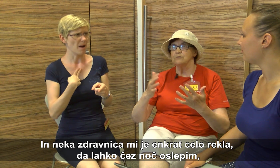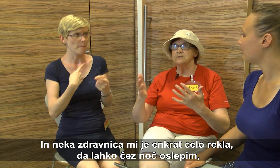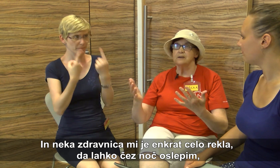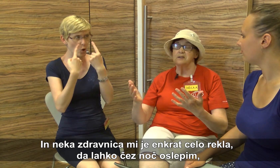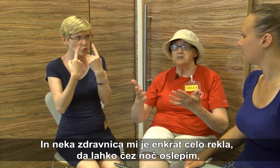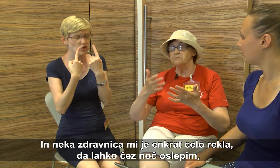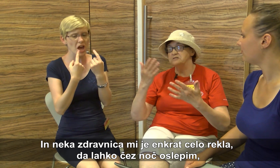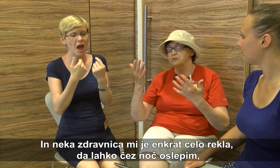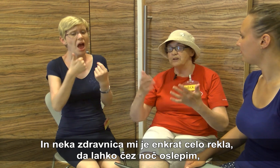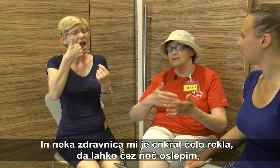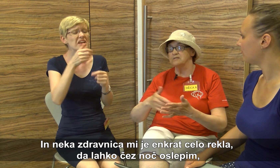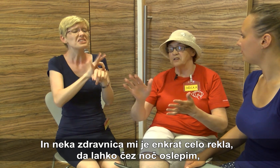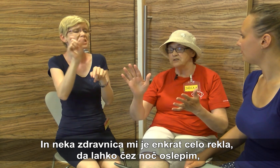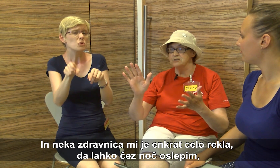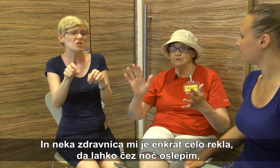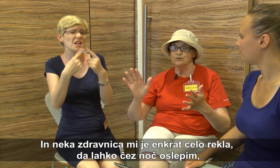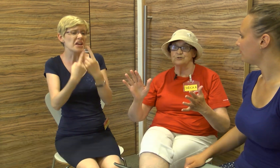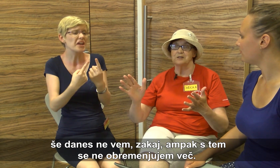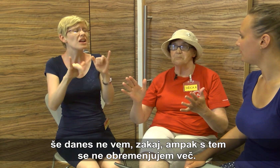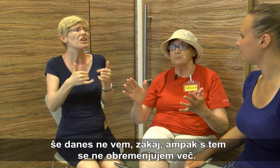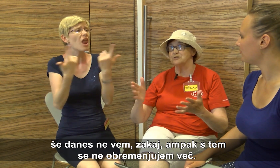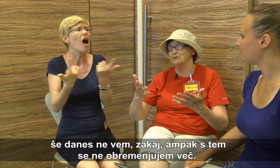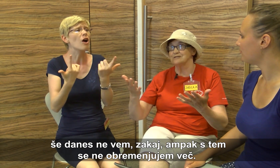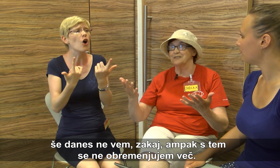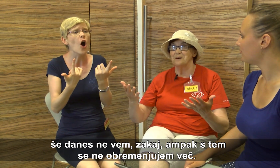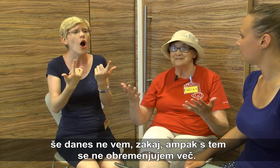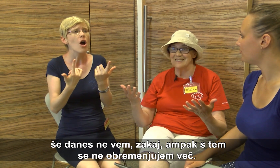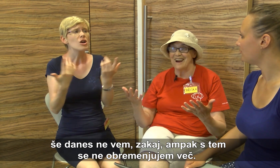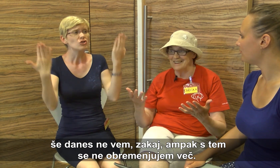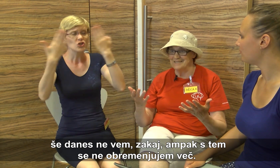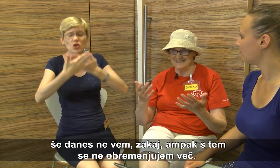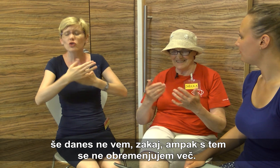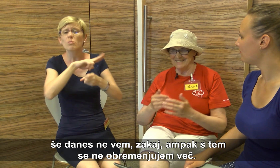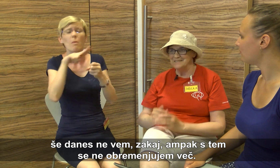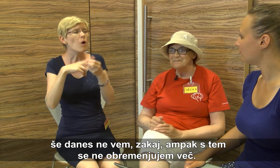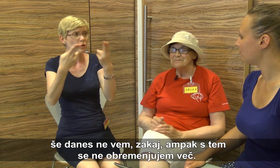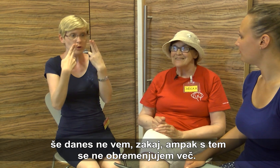neka zdravnica enkrat mi je celo rekla, da lahko čez noč oslepim, še danes ne vem zakaj.